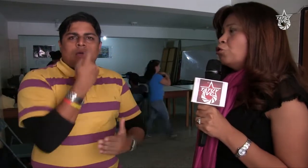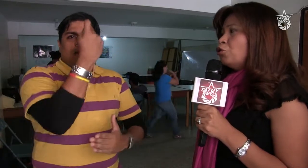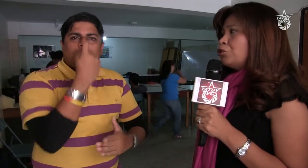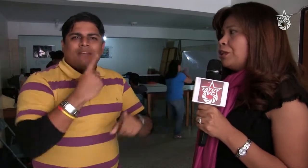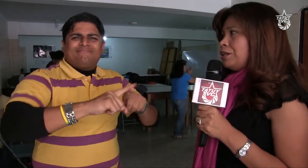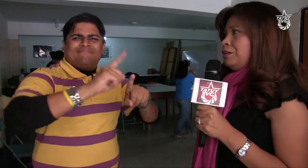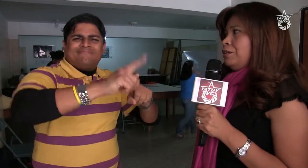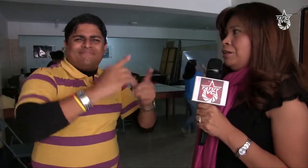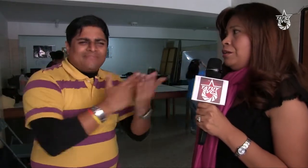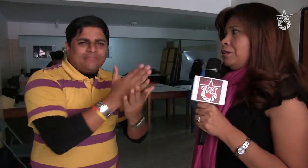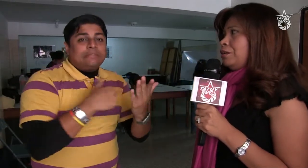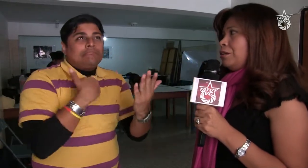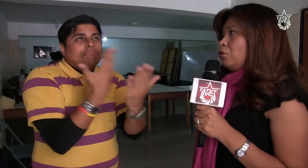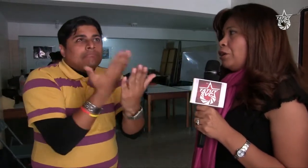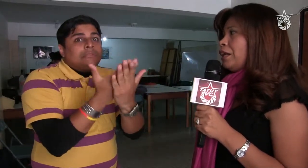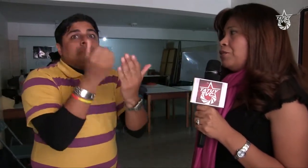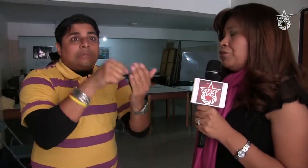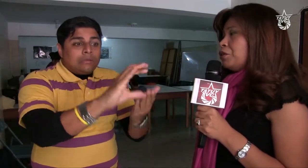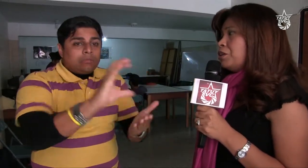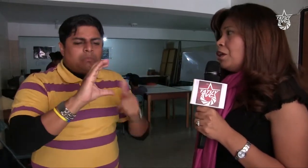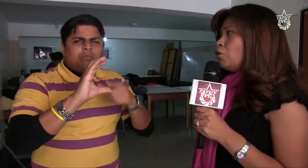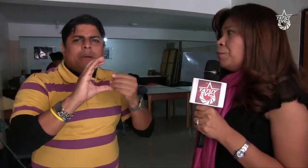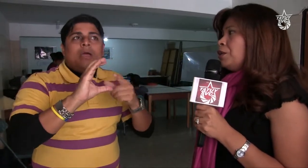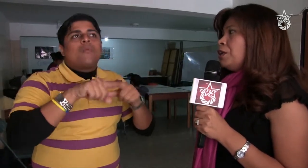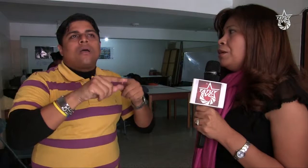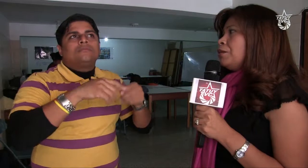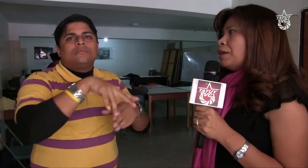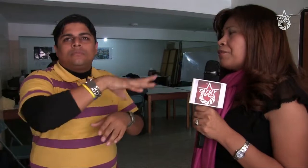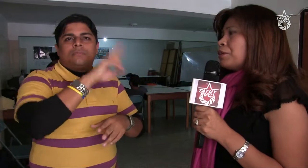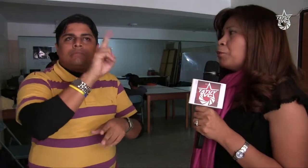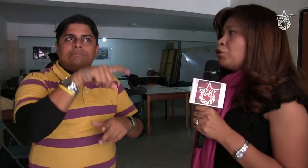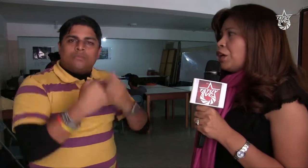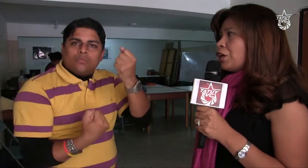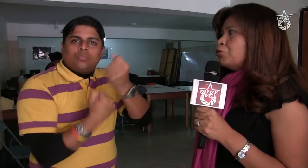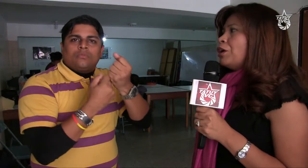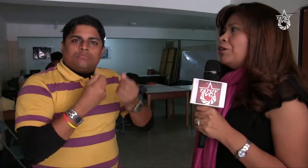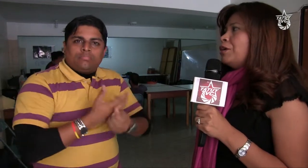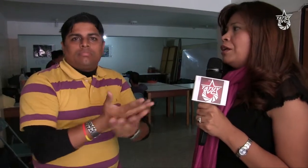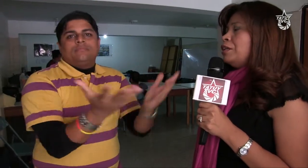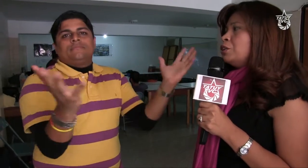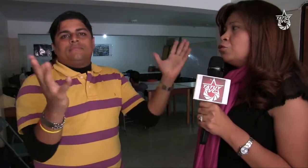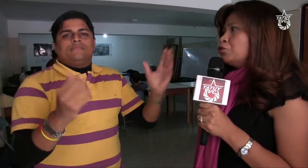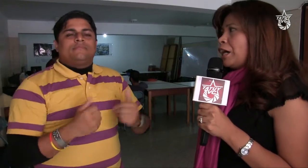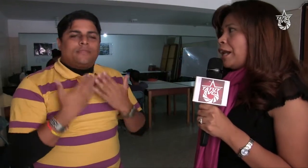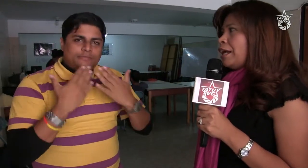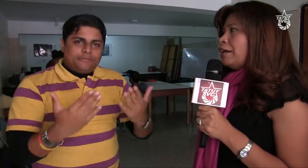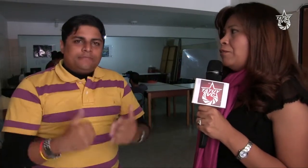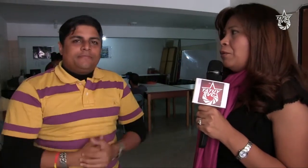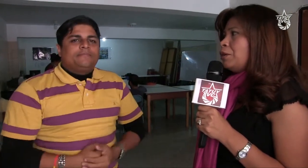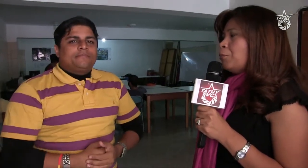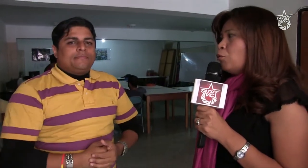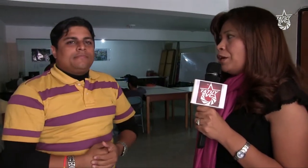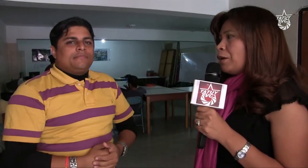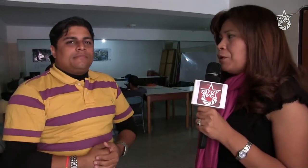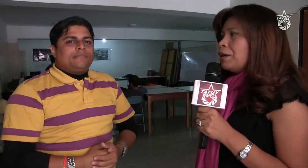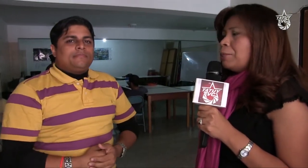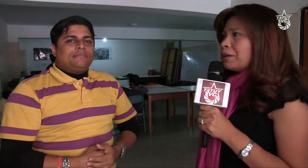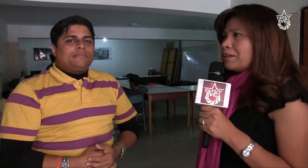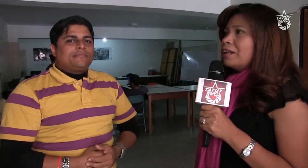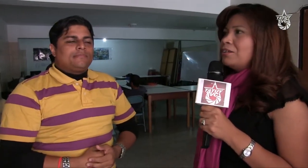no tienen lo que es la edición de video y hacer proyectos a nivel institucional, a nivel de pública y privada para dar la